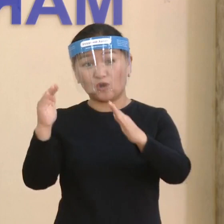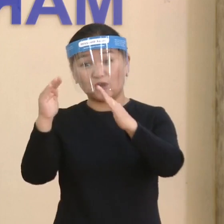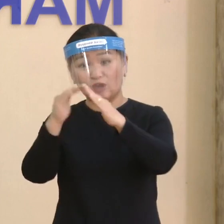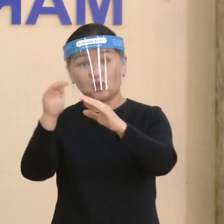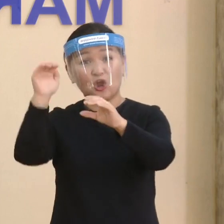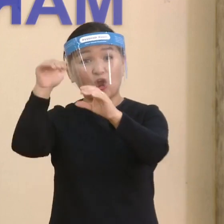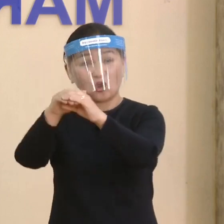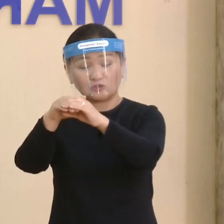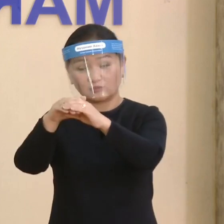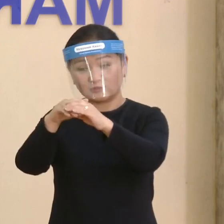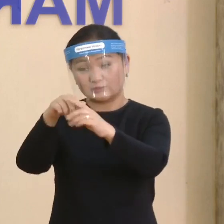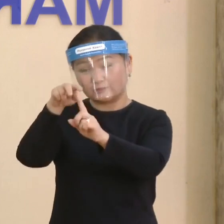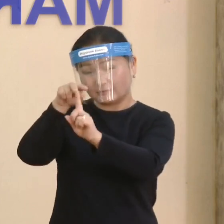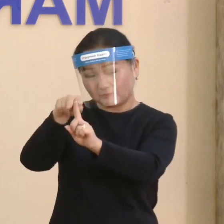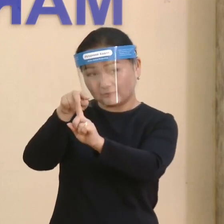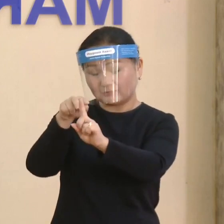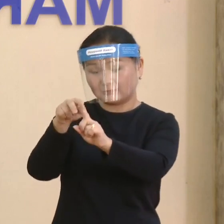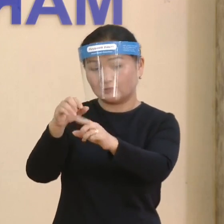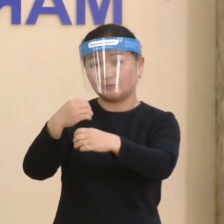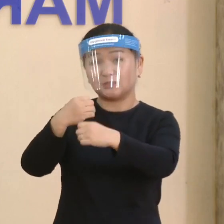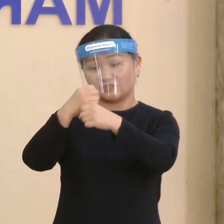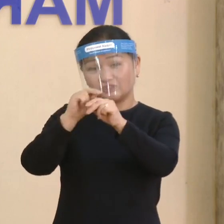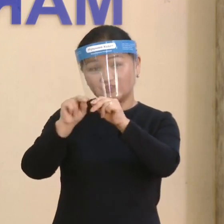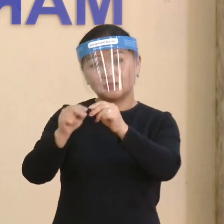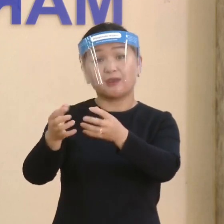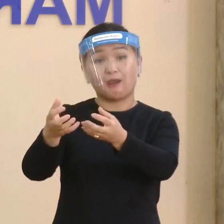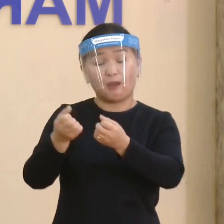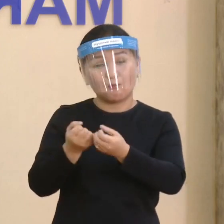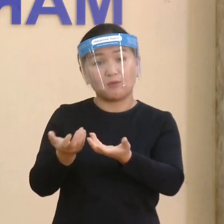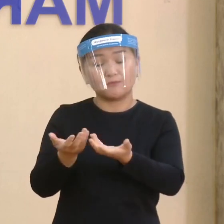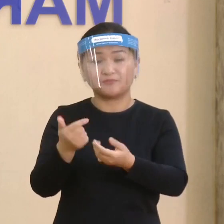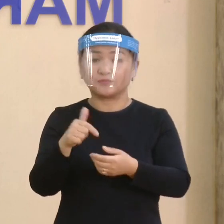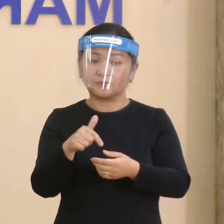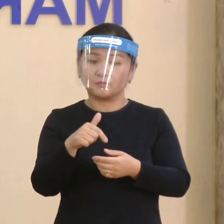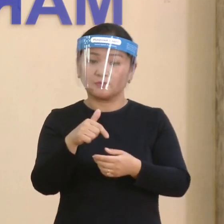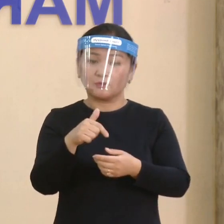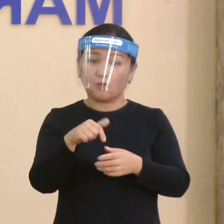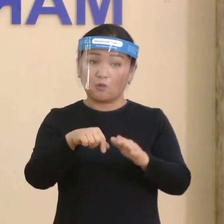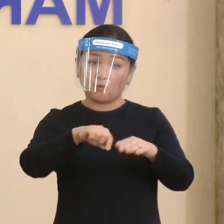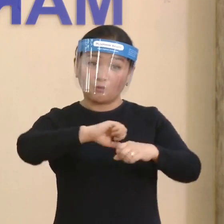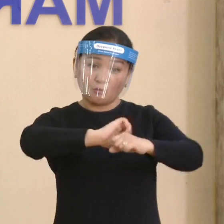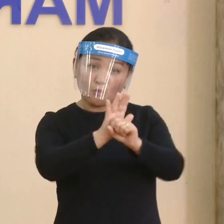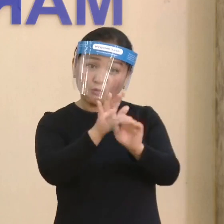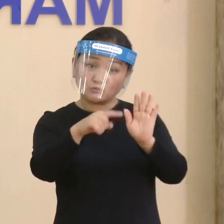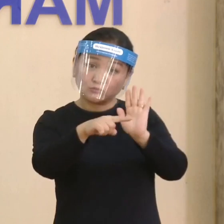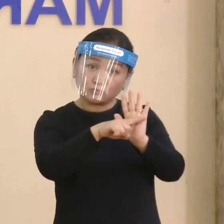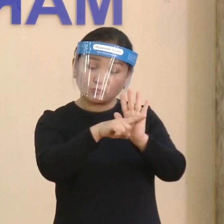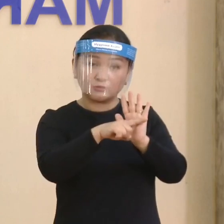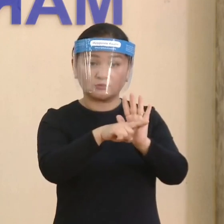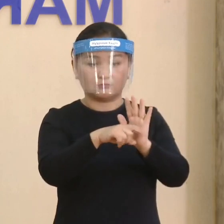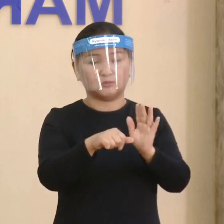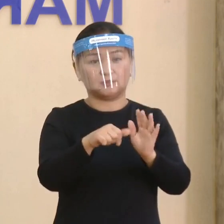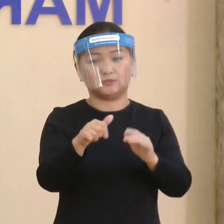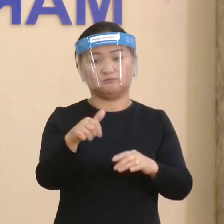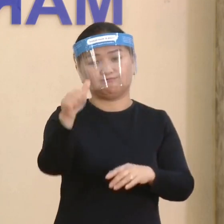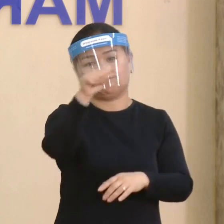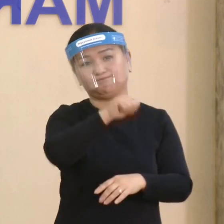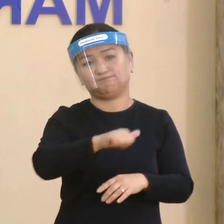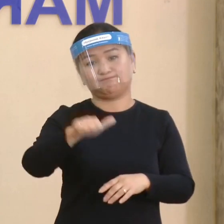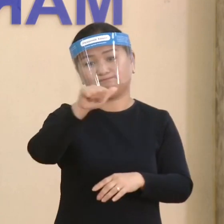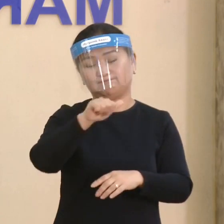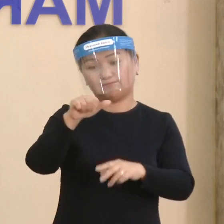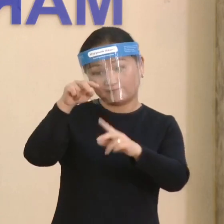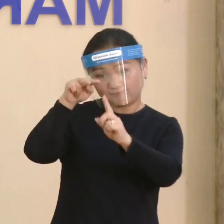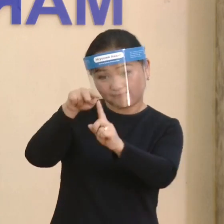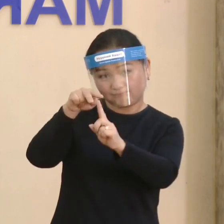шинжилгээ аавна. За тэгээд болвол энэ одоо шинжилгээнүүдээр коронавирус илрээгүй байвал тэр хүнийг болвол ажиглалт хандлтаас